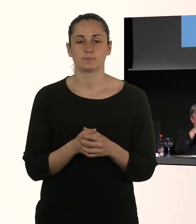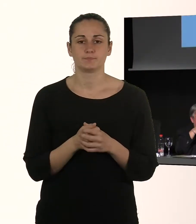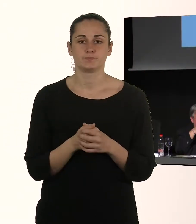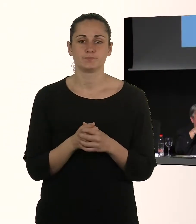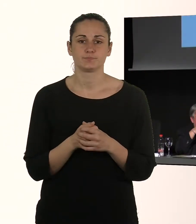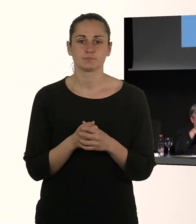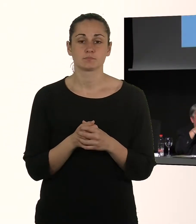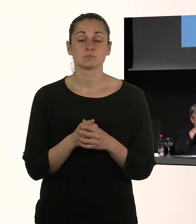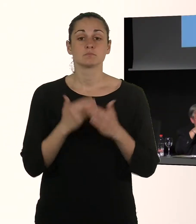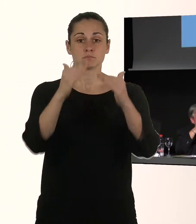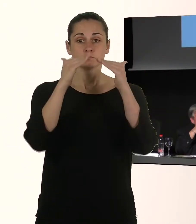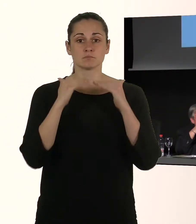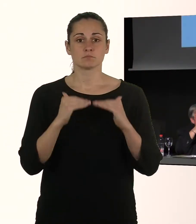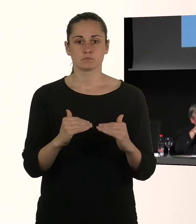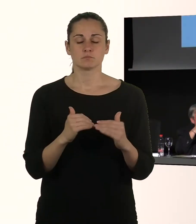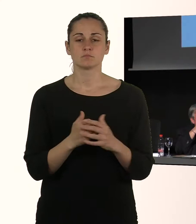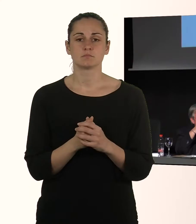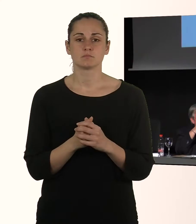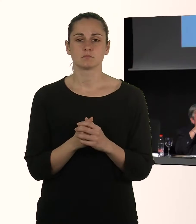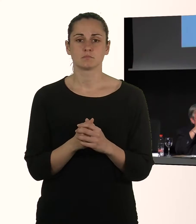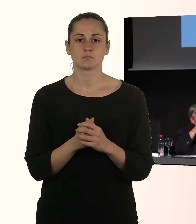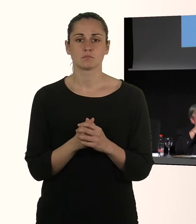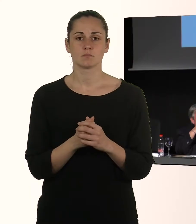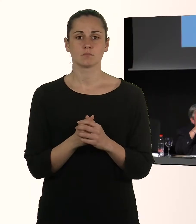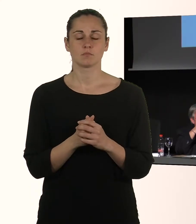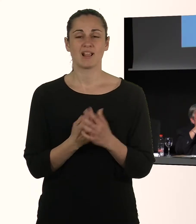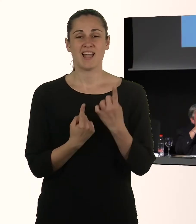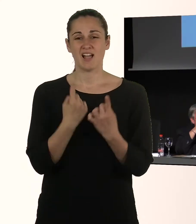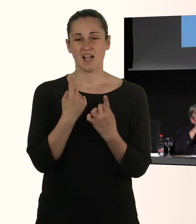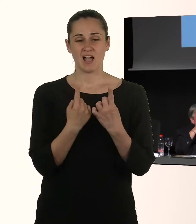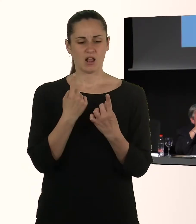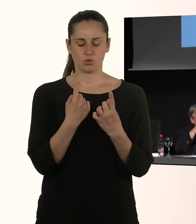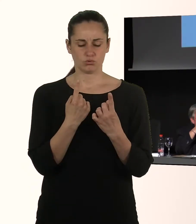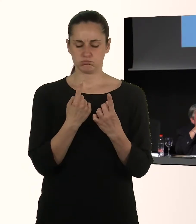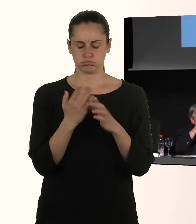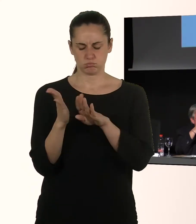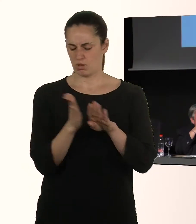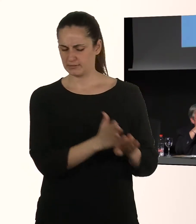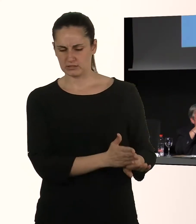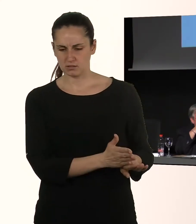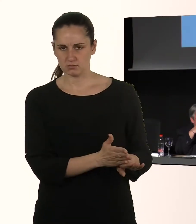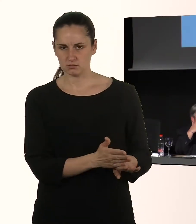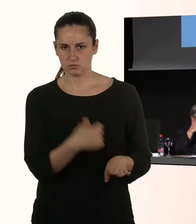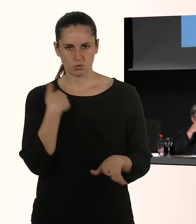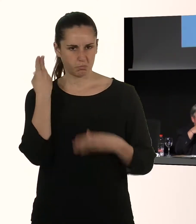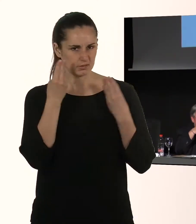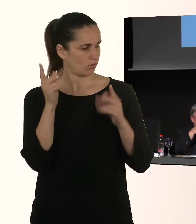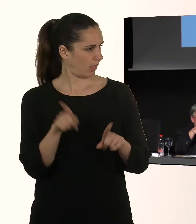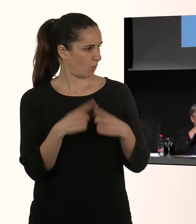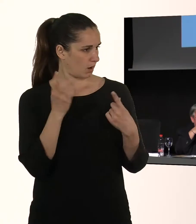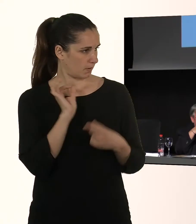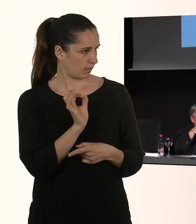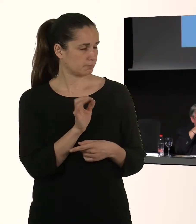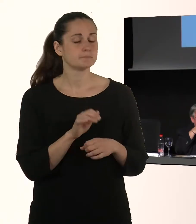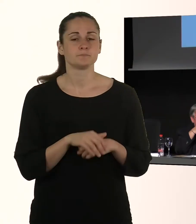En el campo del... Voy a saltarme unas cuantas cosas que tenía aquí. Yo creo que no importa, ¿no? ¿Vale?